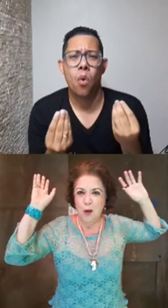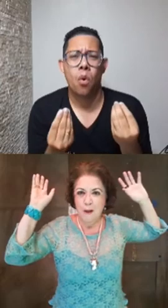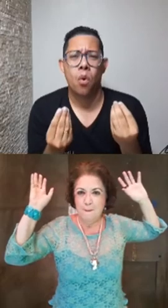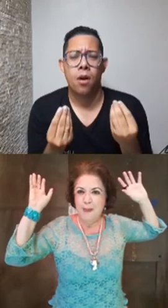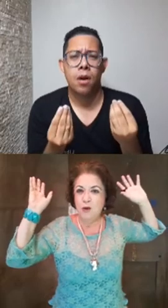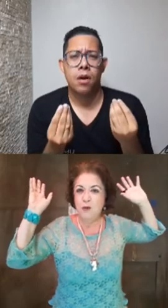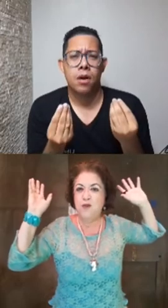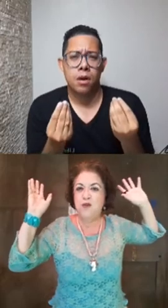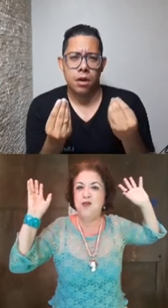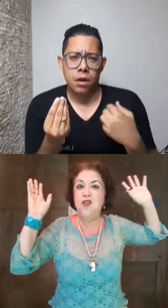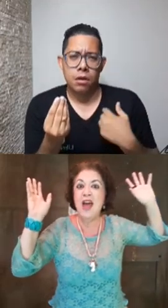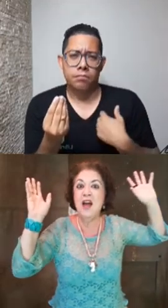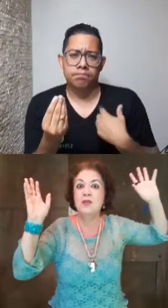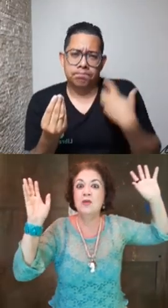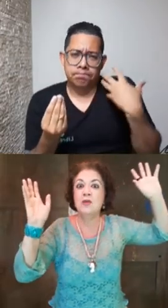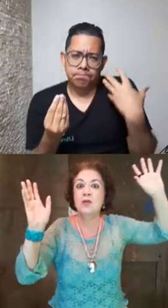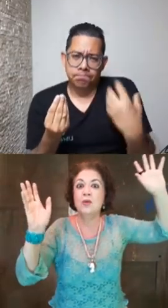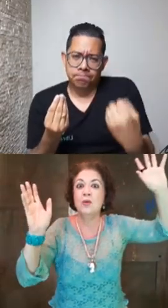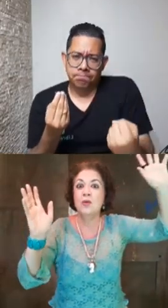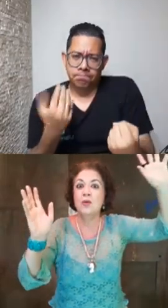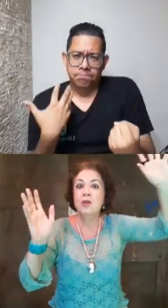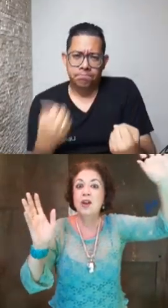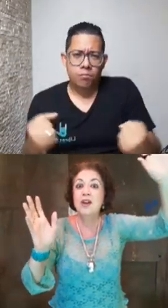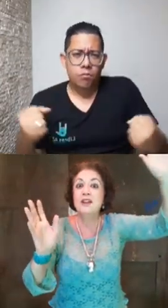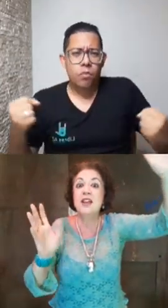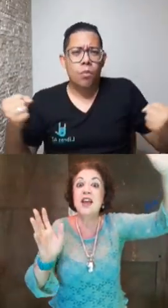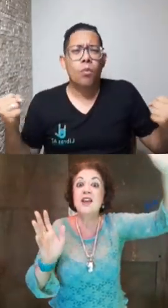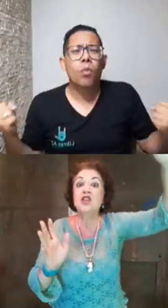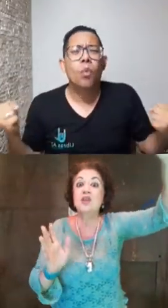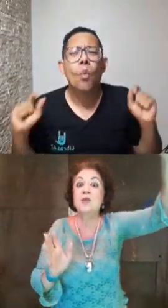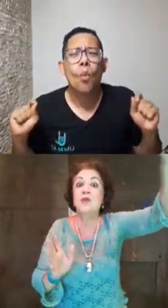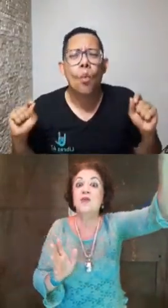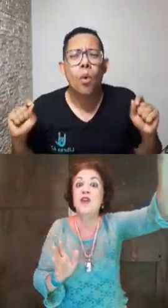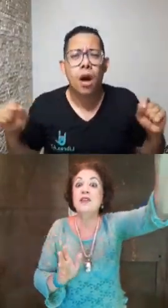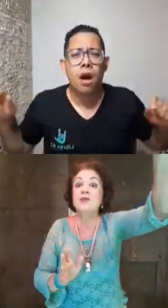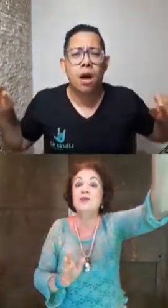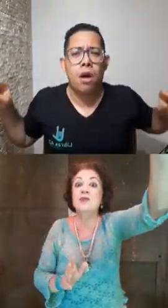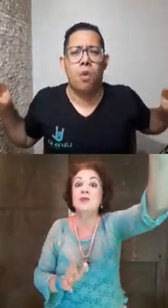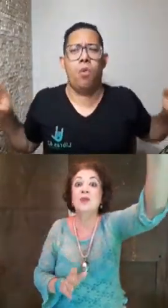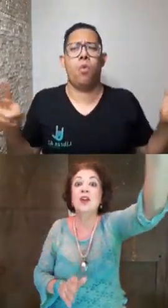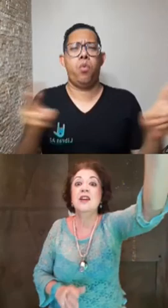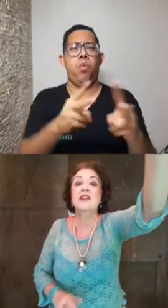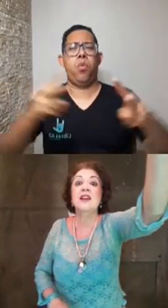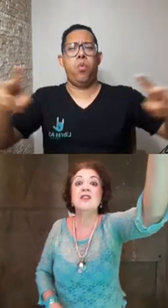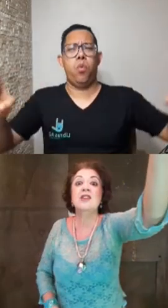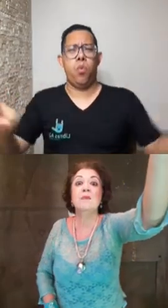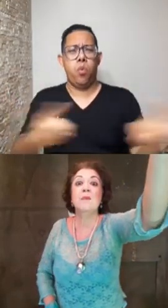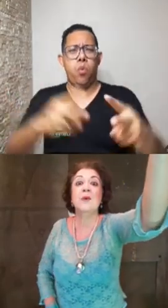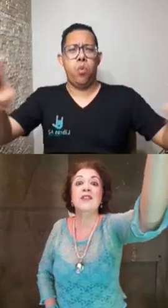absorvido pelo vento. Deixe o vento